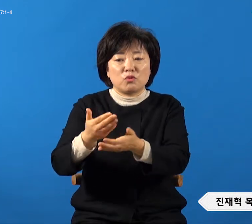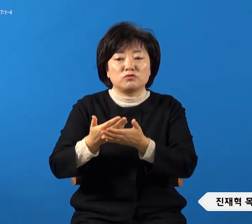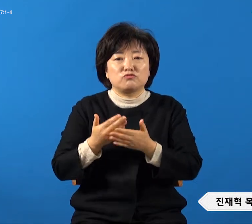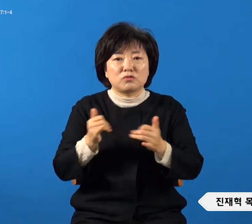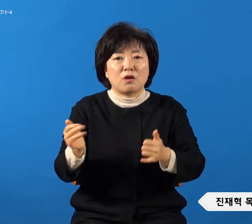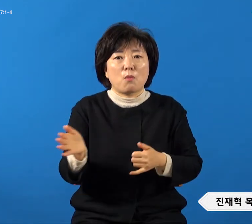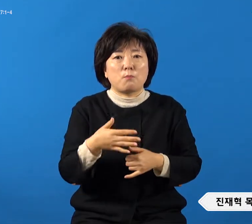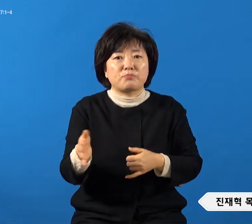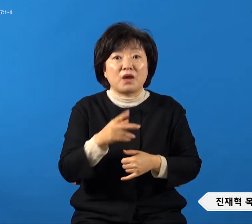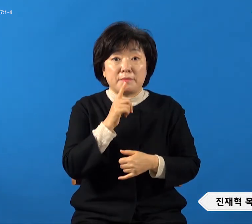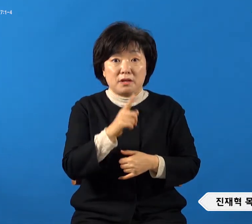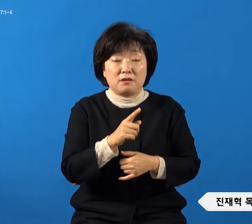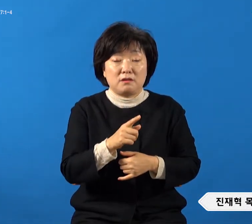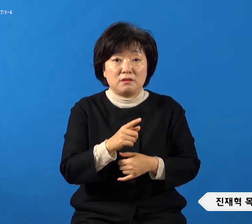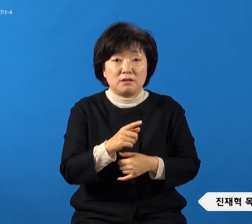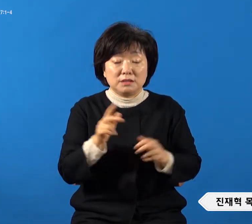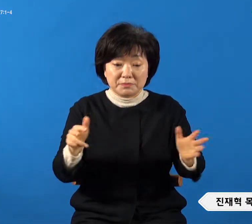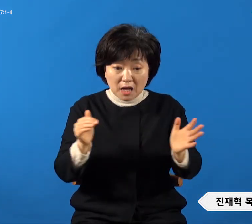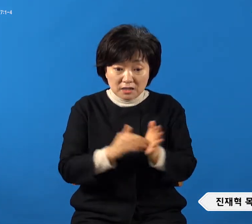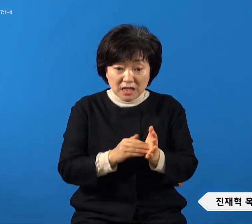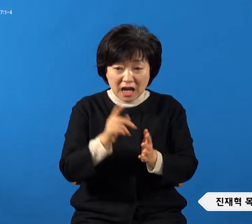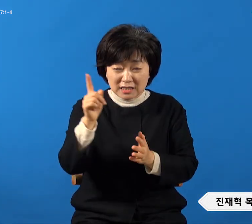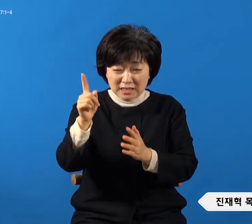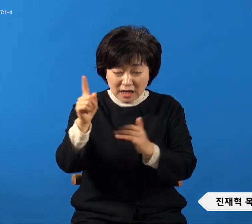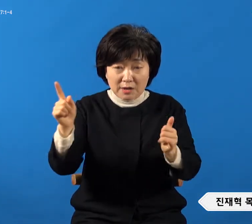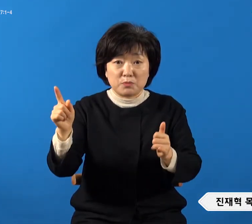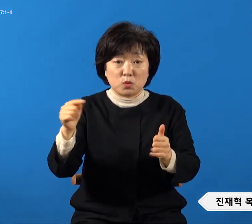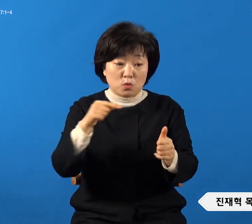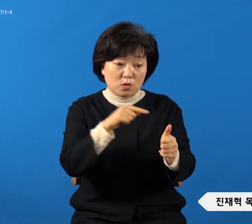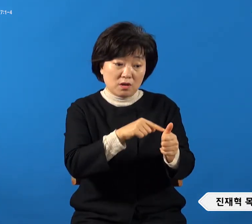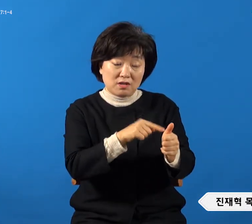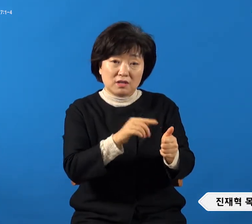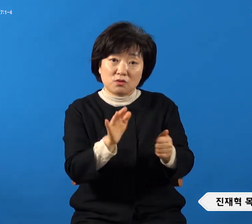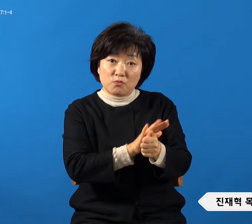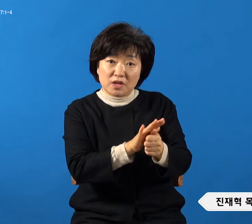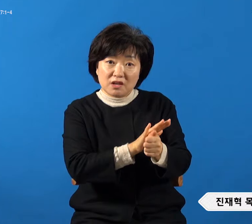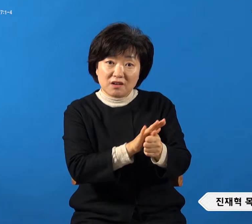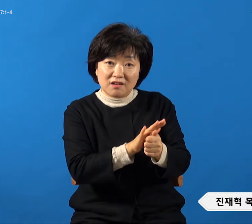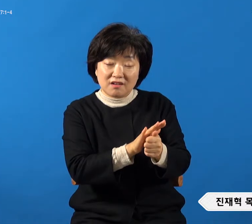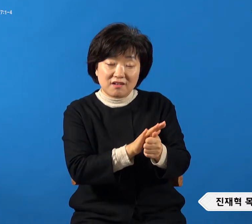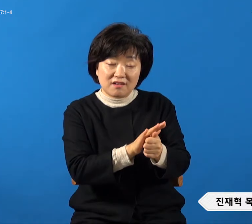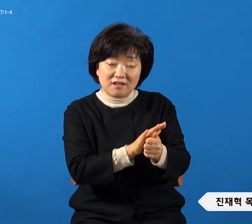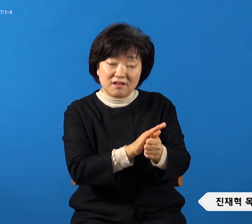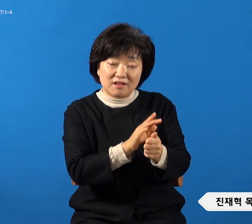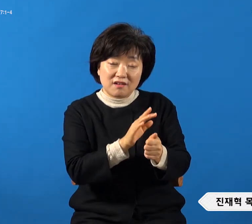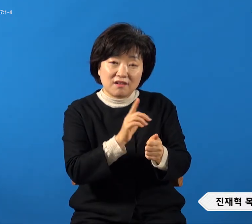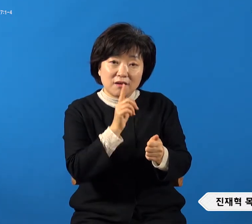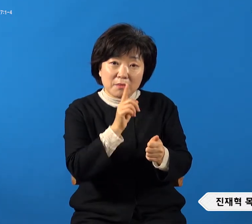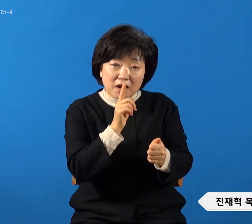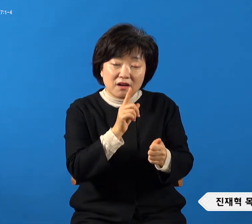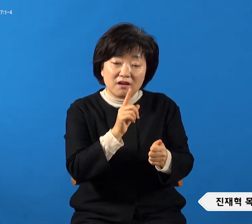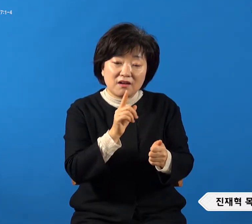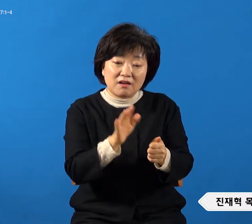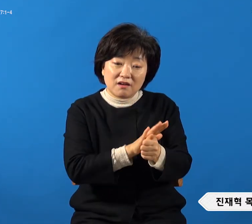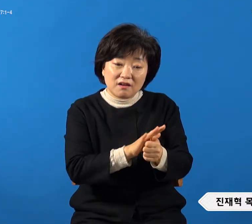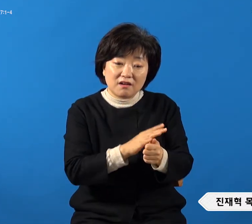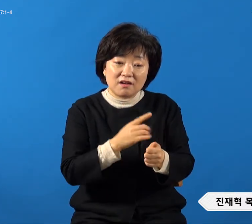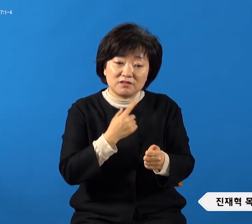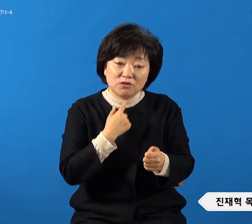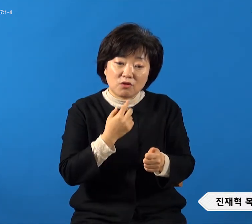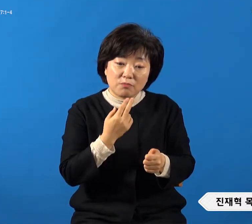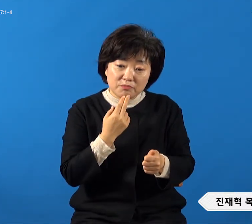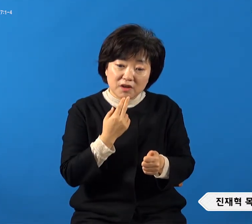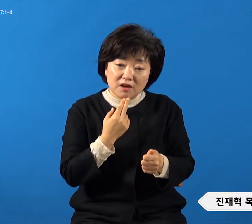수가 있었을까요? 아니, 어느 한 명도 그를 향해 한 번의 위안도 주지 않았다는 것이